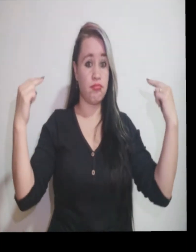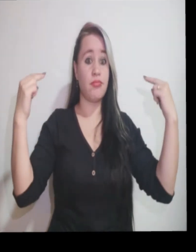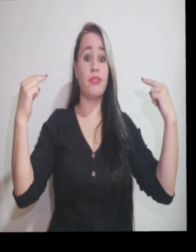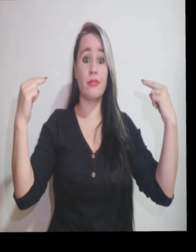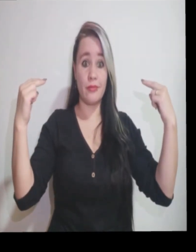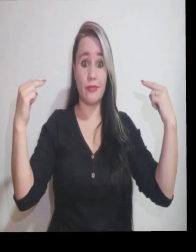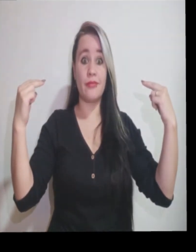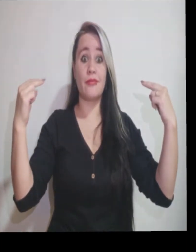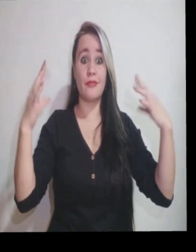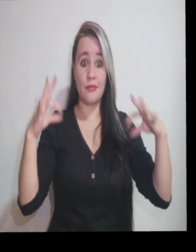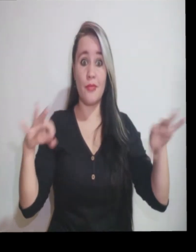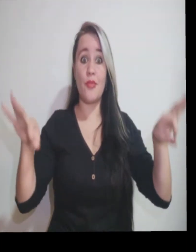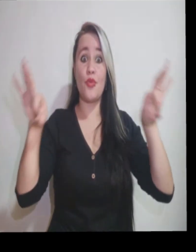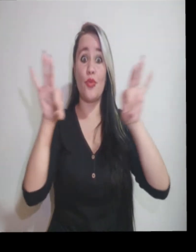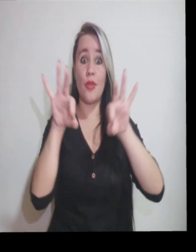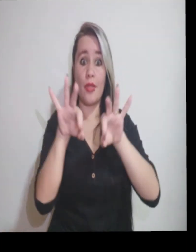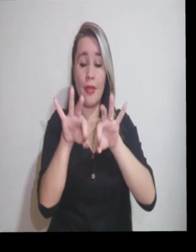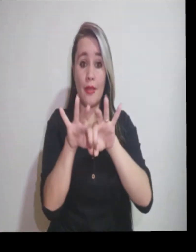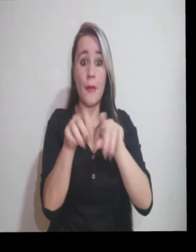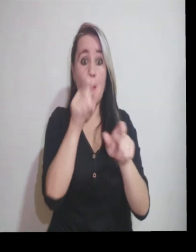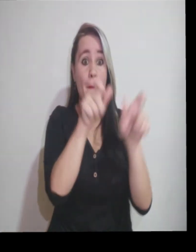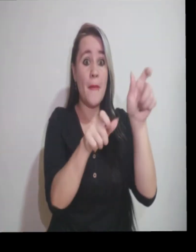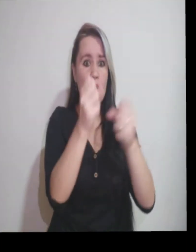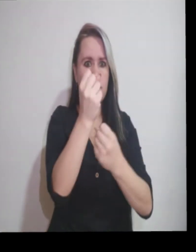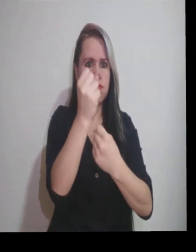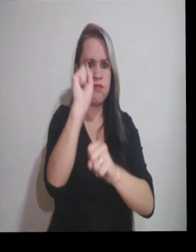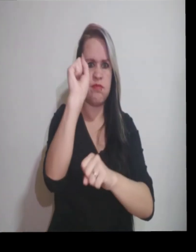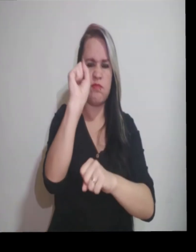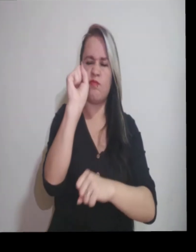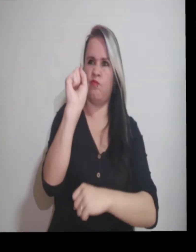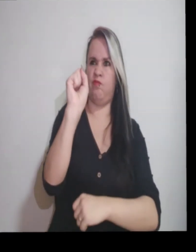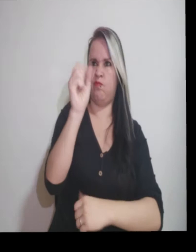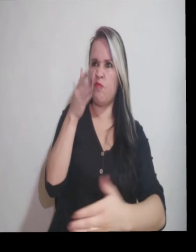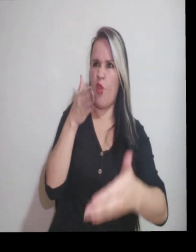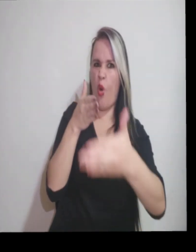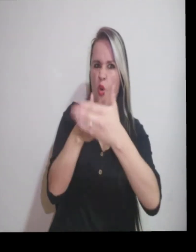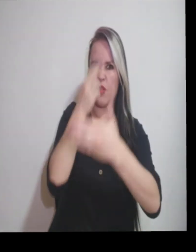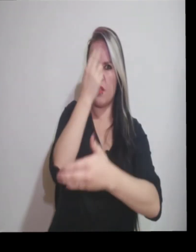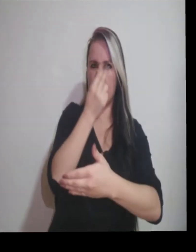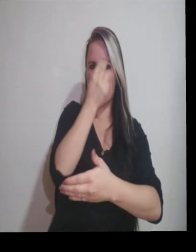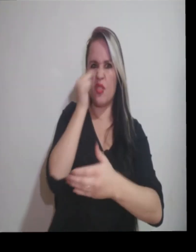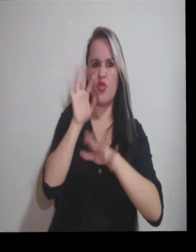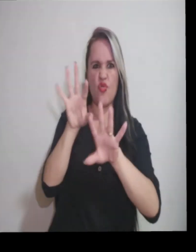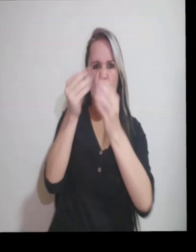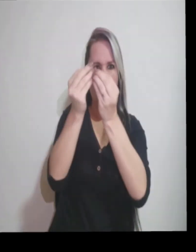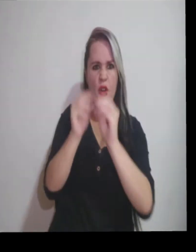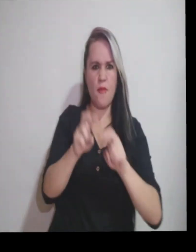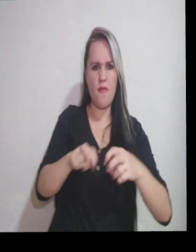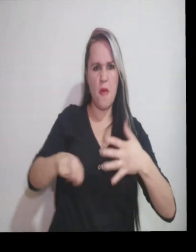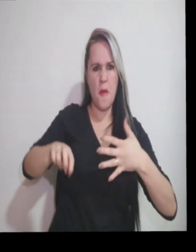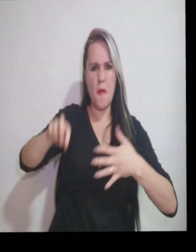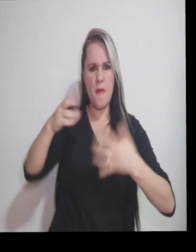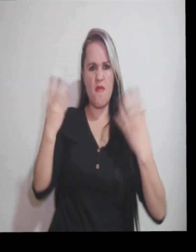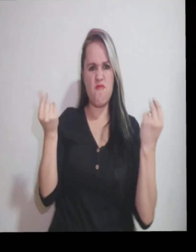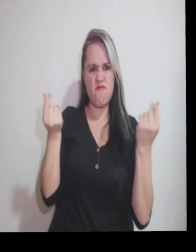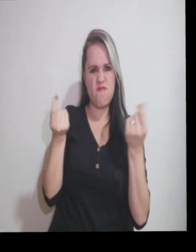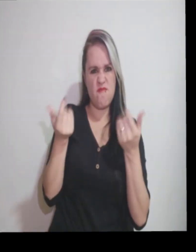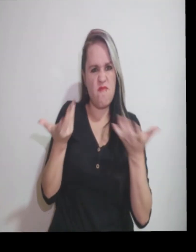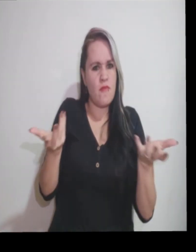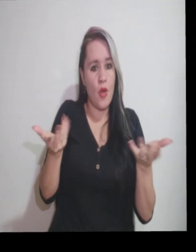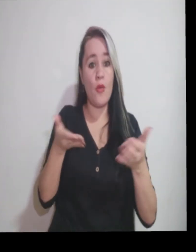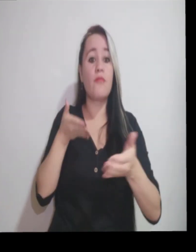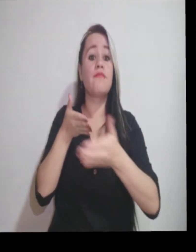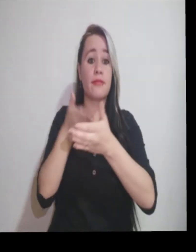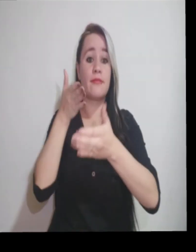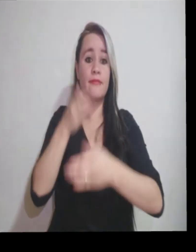la sociedad, conseguidos durante siglos. Y esta era la excusa perfecta para los revolucionarios para así